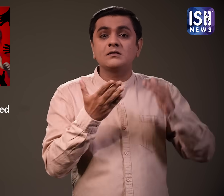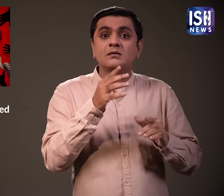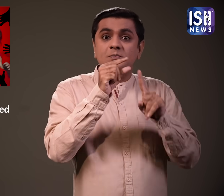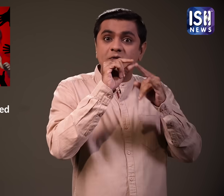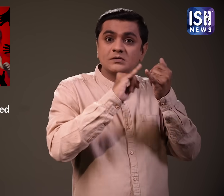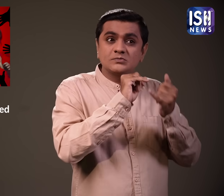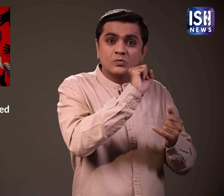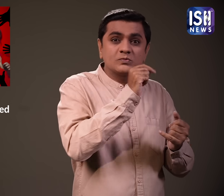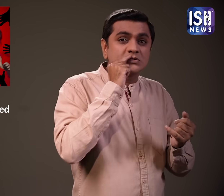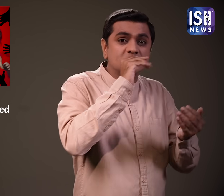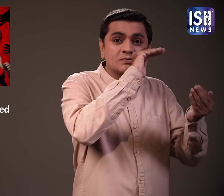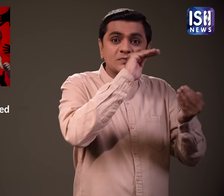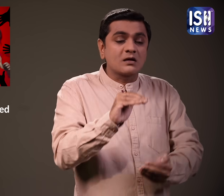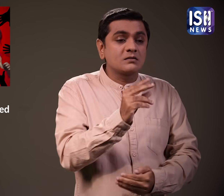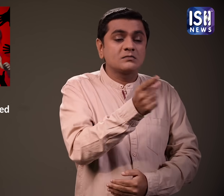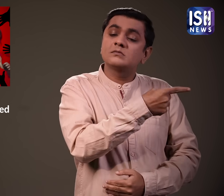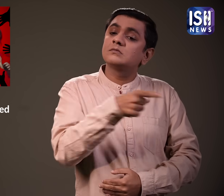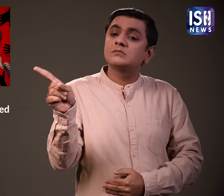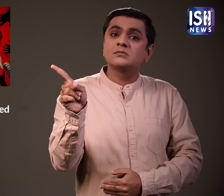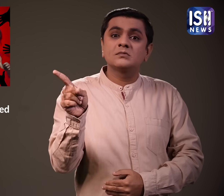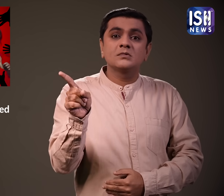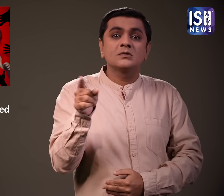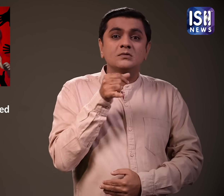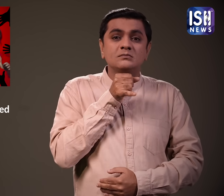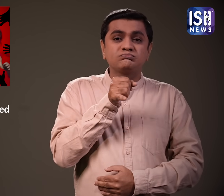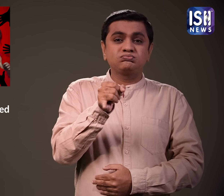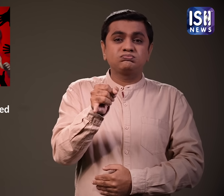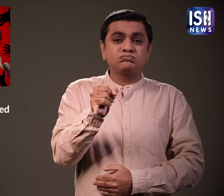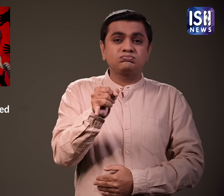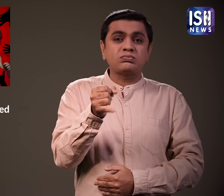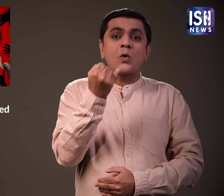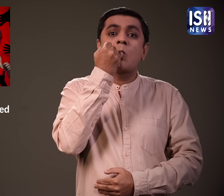इसके बाद प्रमोद ने अपने बेटे से महिला के मुँ में पिशाप करने के लिए कहा.